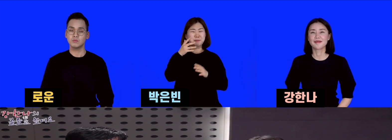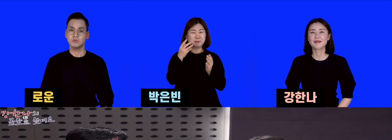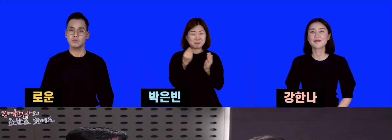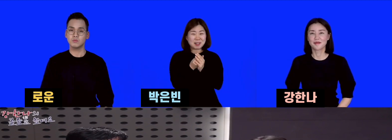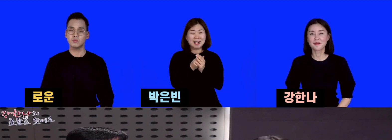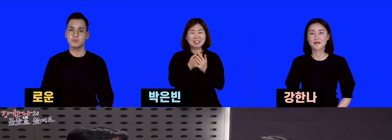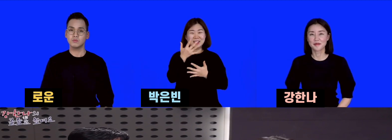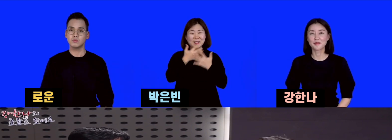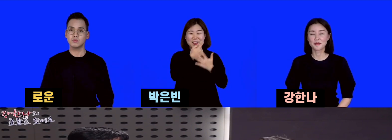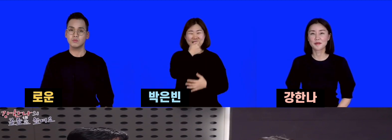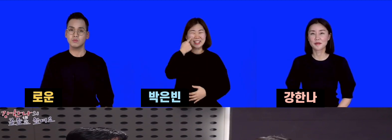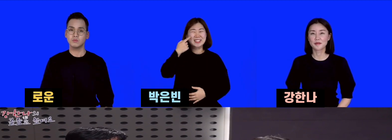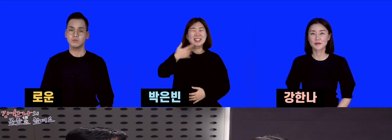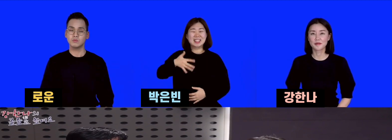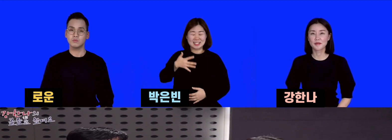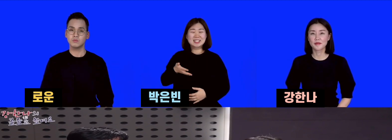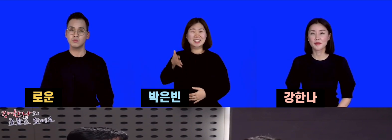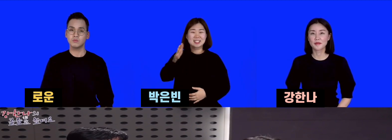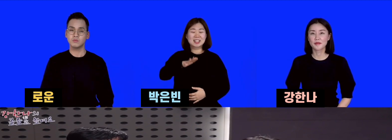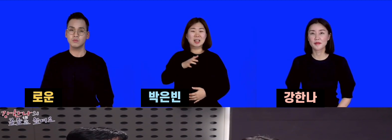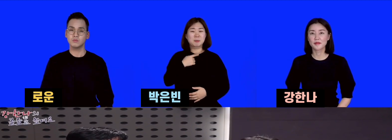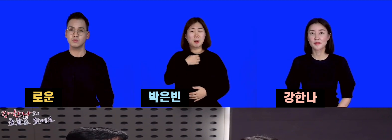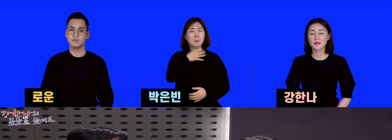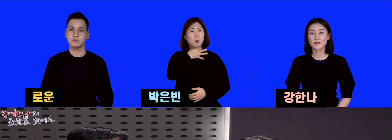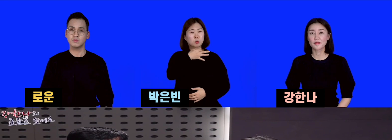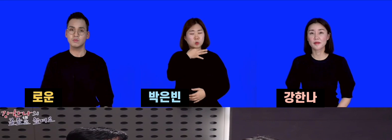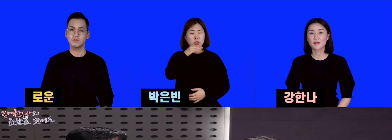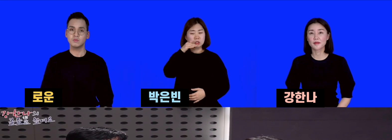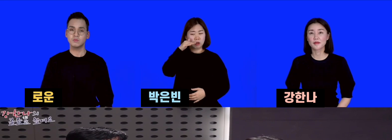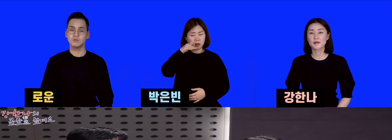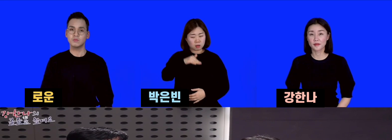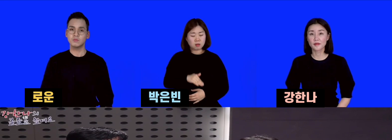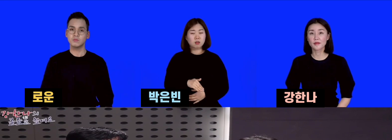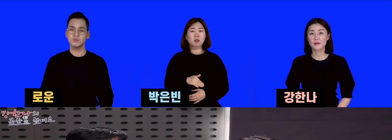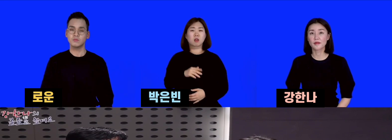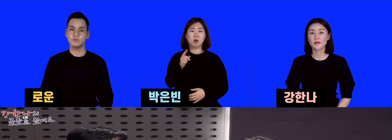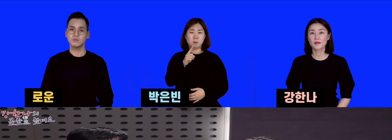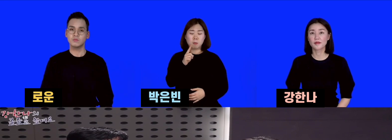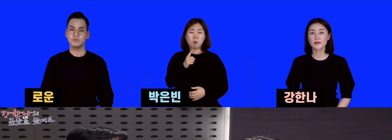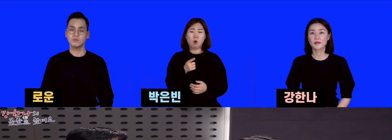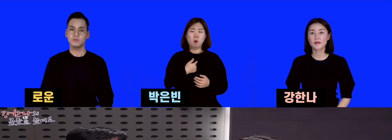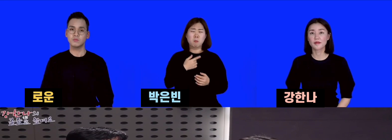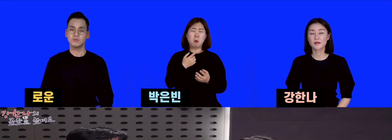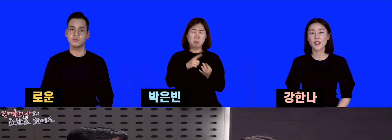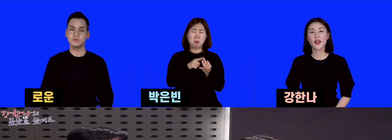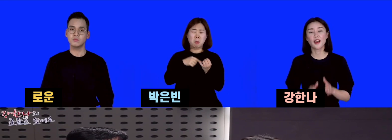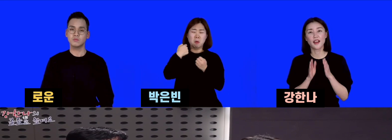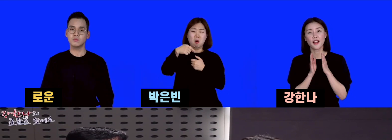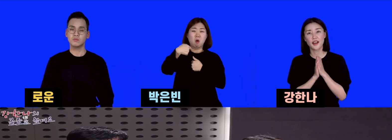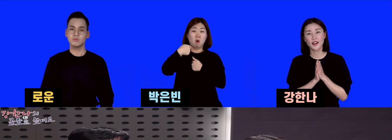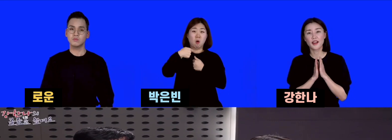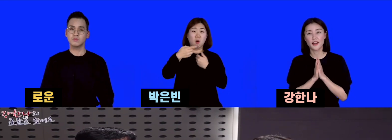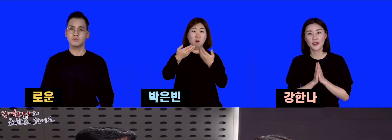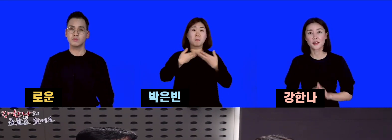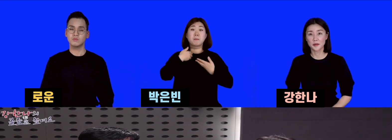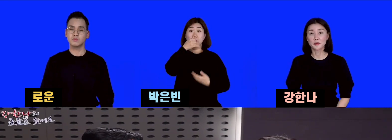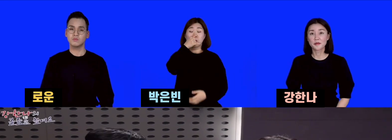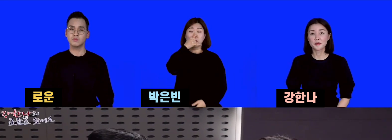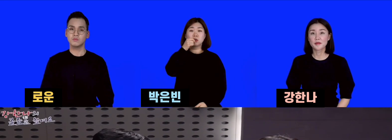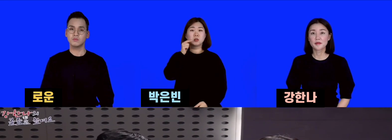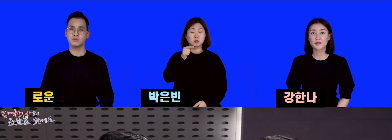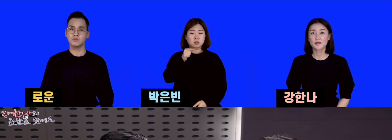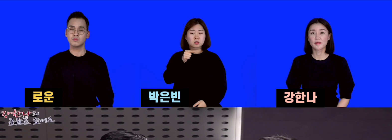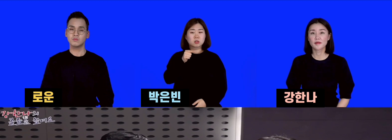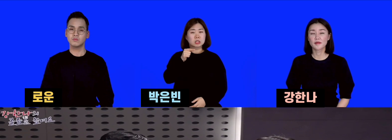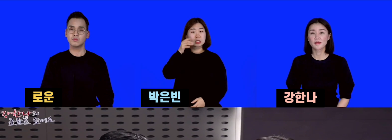확인을 못해서 보진 못했지만 아무튼 목소리는 낮게 해라 뭘 어떻게 해야 된다 이런 훈련을 받는 게 있어서